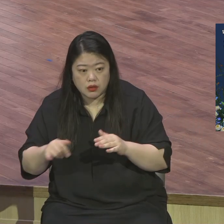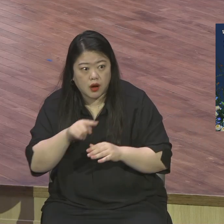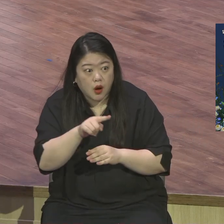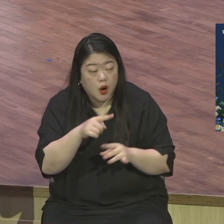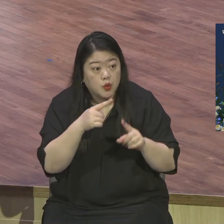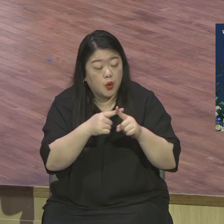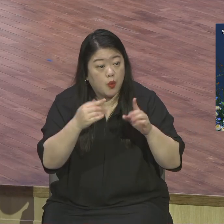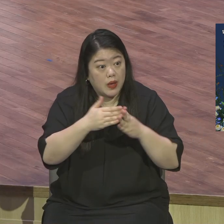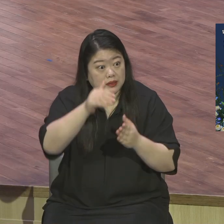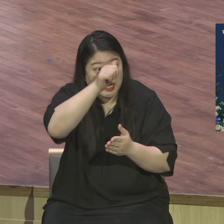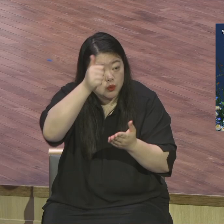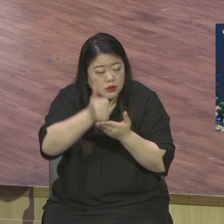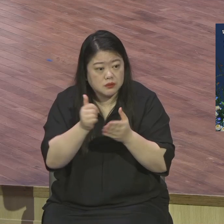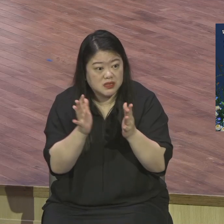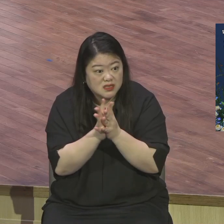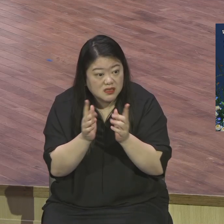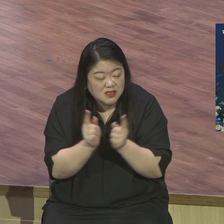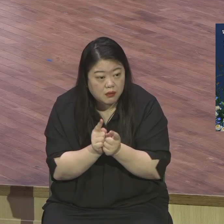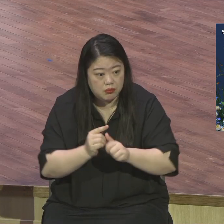교육 장로가 말이에요